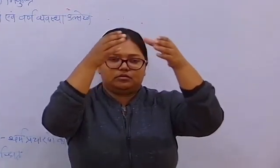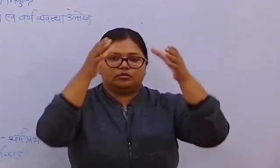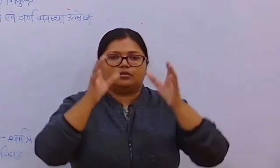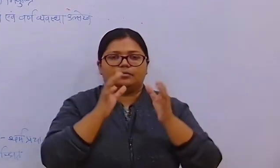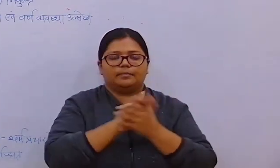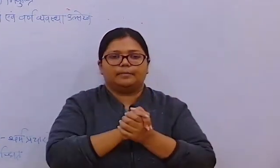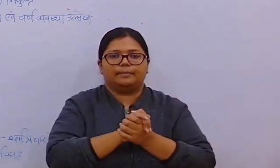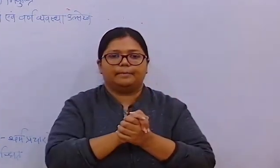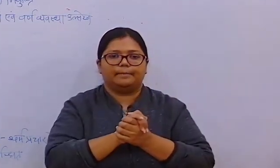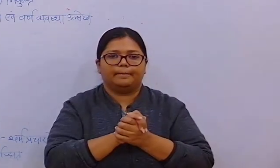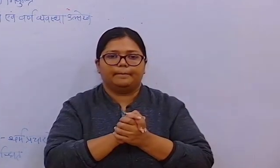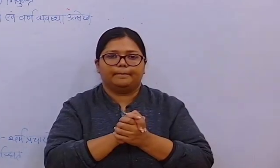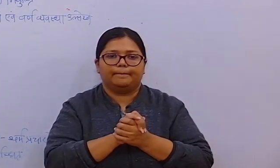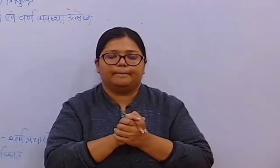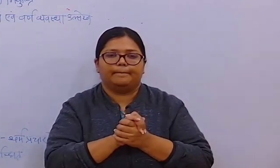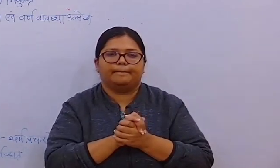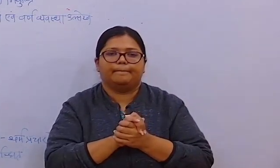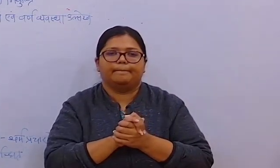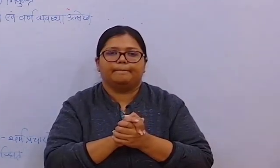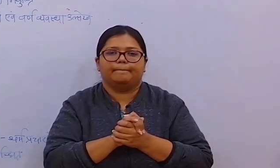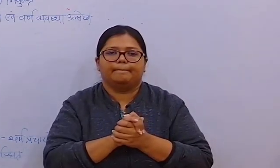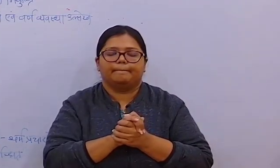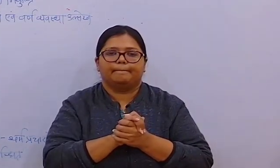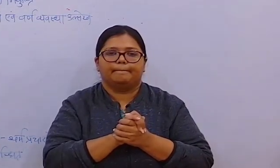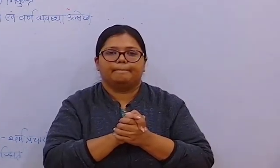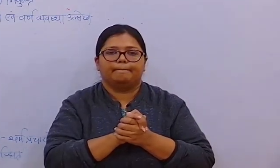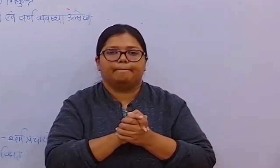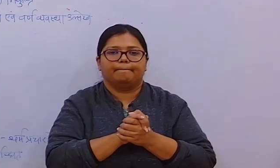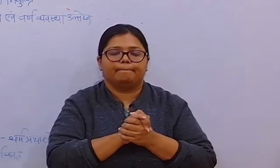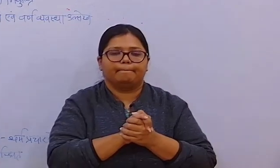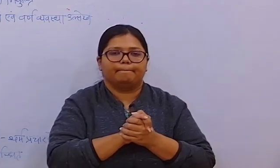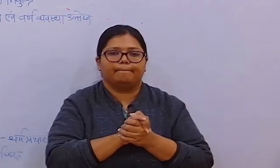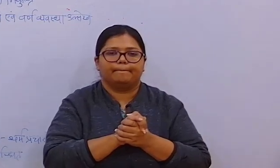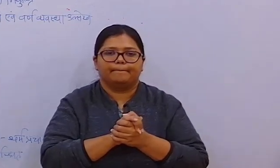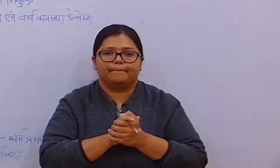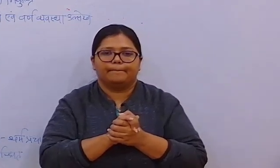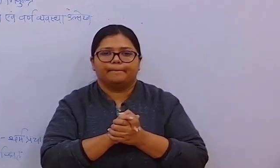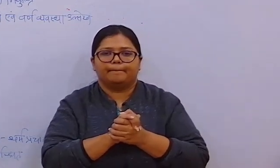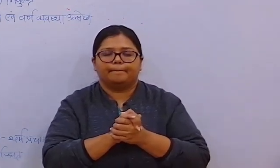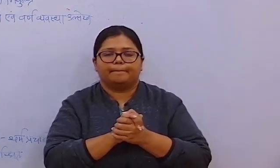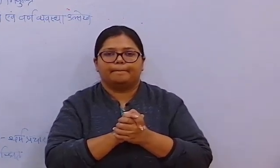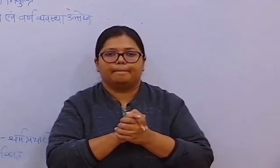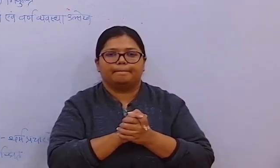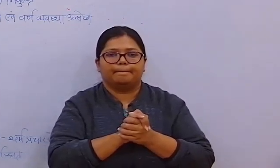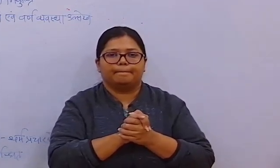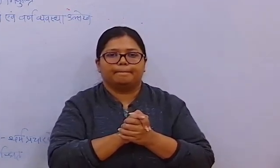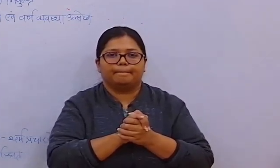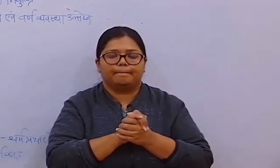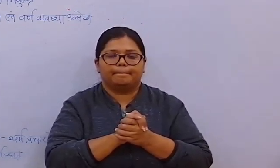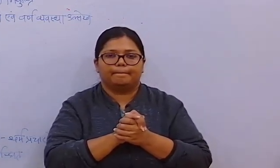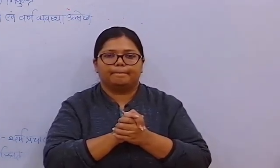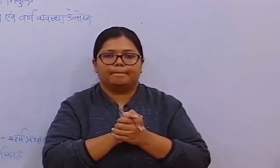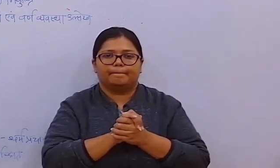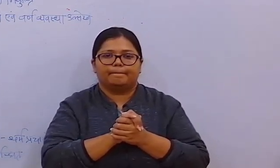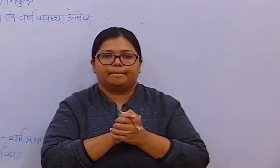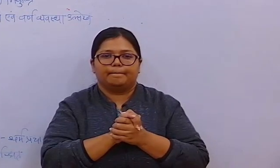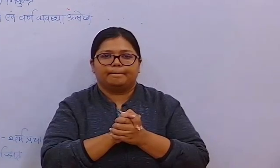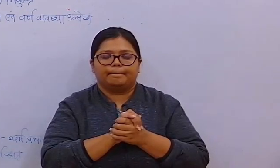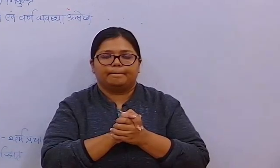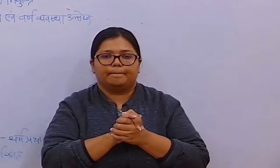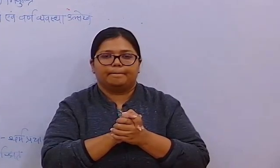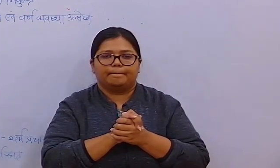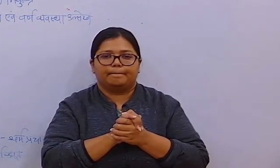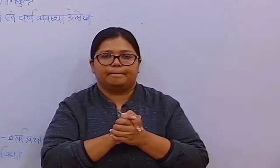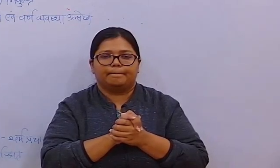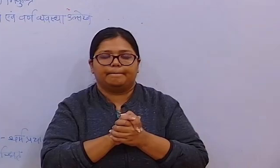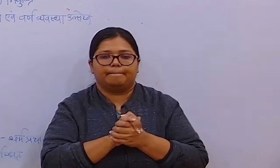एले, लरिया एरे राज। तो अब इसको जो सुन के लिख रहे हैं आराम से लिखो, लरिया एरे राज